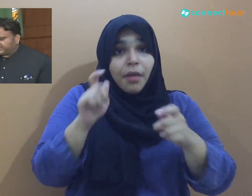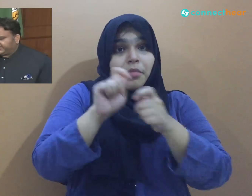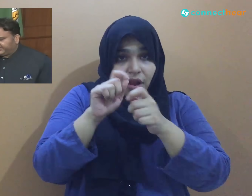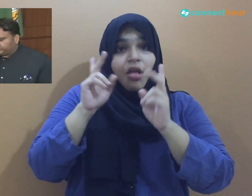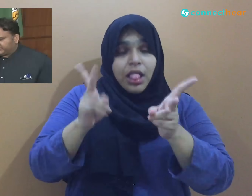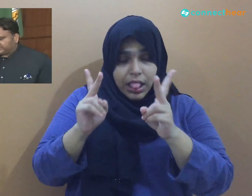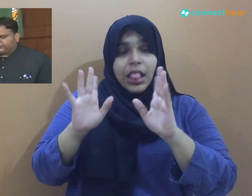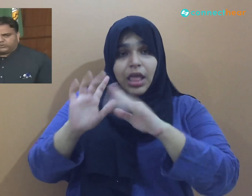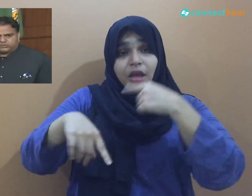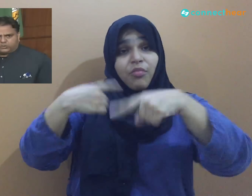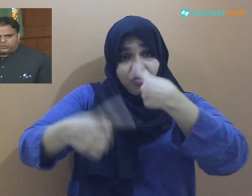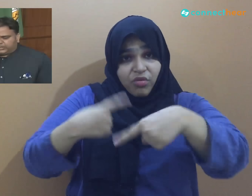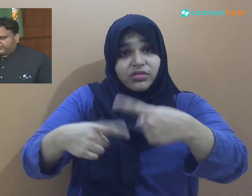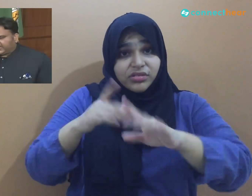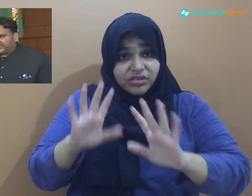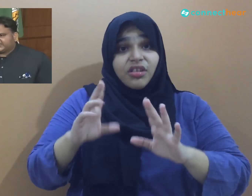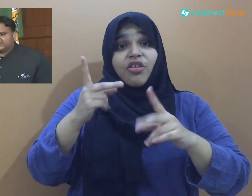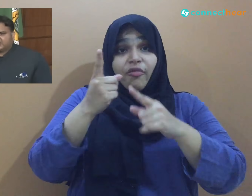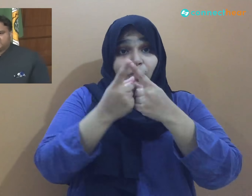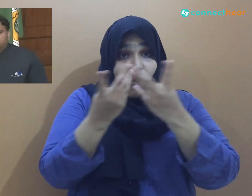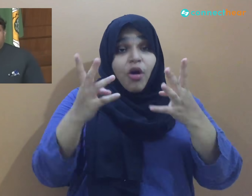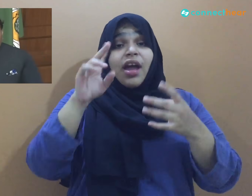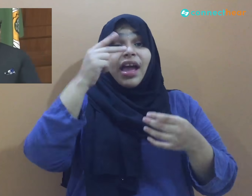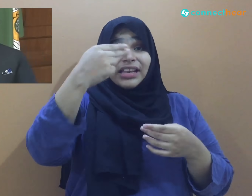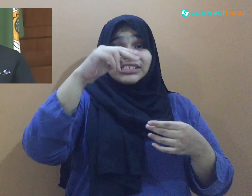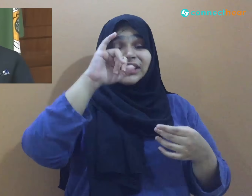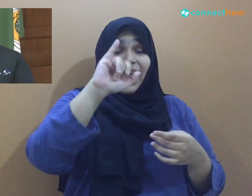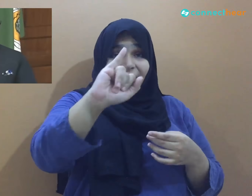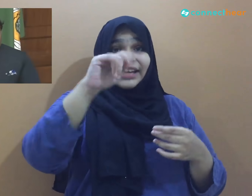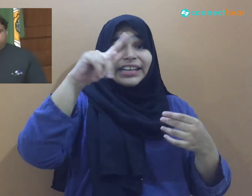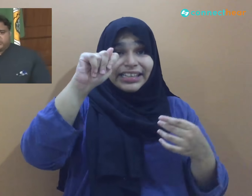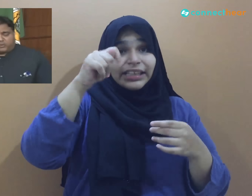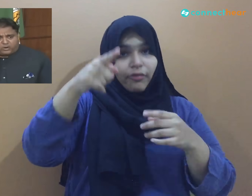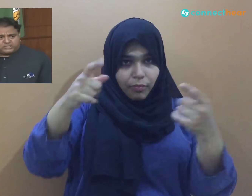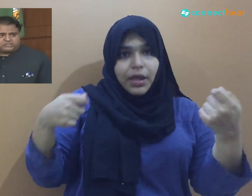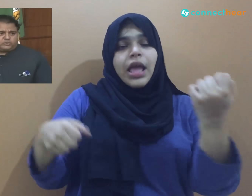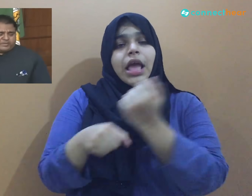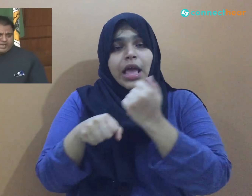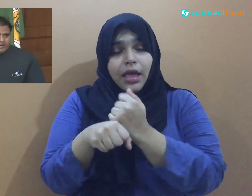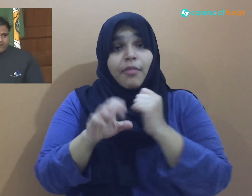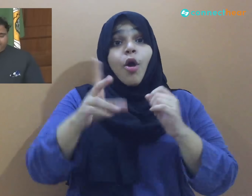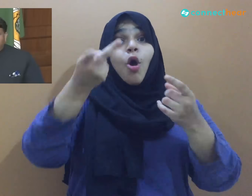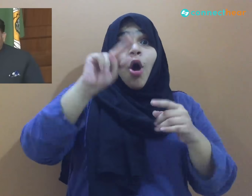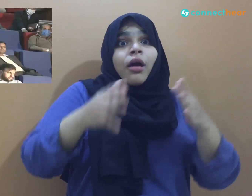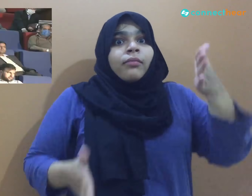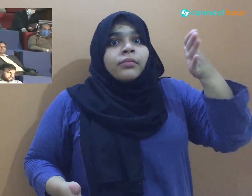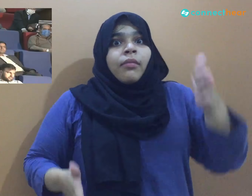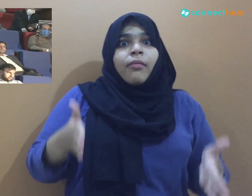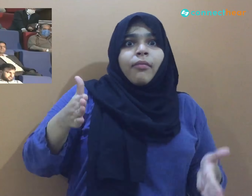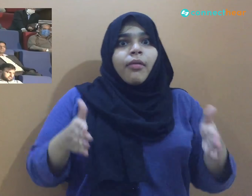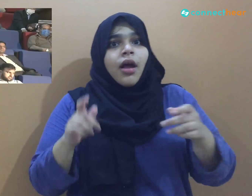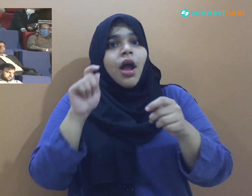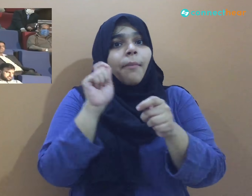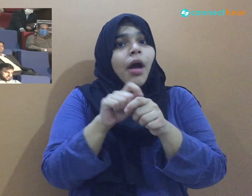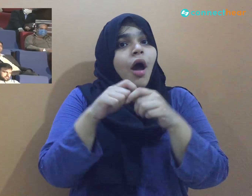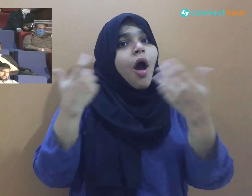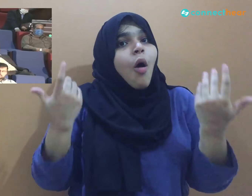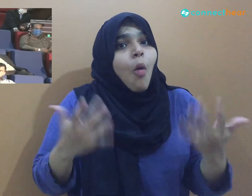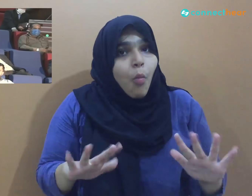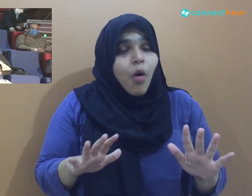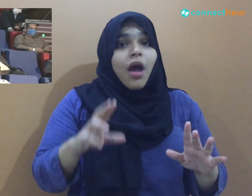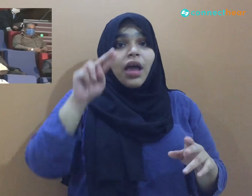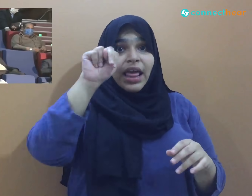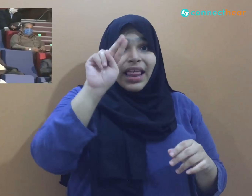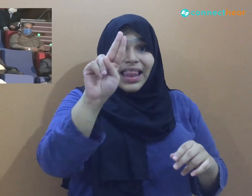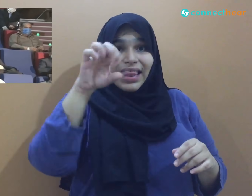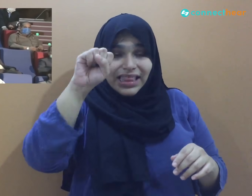ایچ آئی ٹی جو ہے سر وہ اس کو بنا رہی ہے. اس کے ساتھ سر ڈس انفیکٹنٹ روبوٹس جو بنائے ہیں وہ این آر ٹی سی نے بھی بنائے ہیں, نسٹ نے بھی